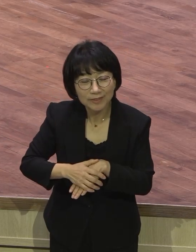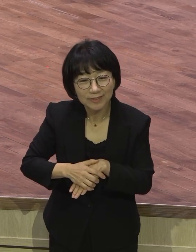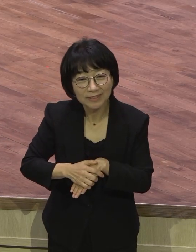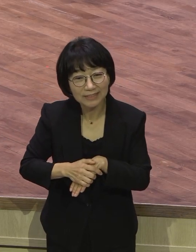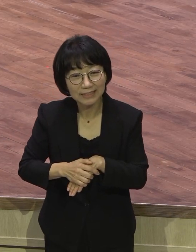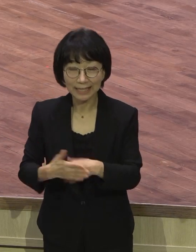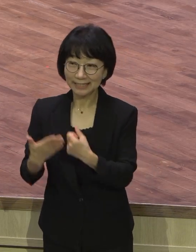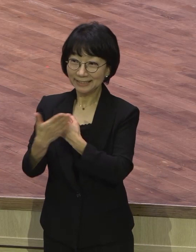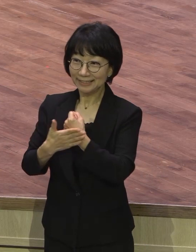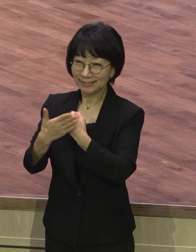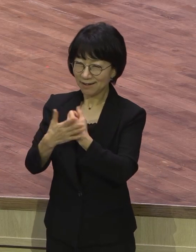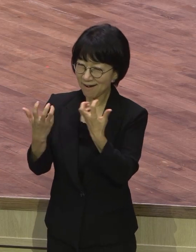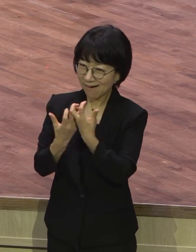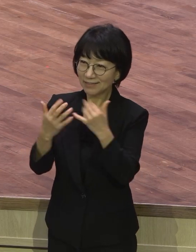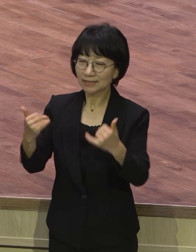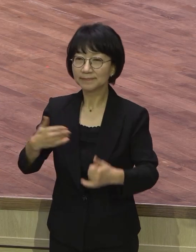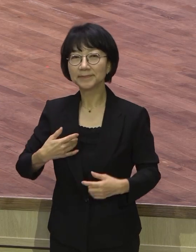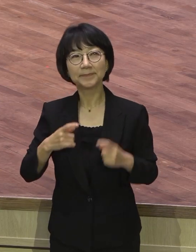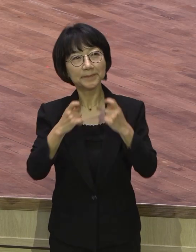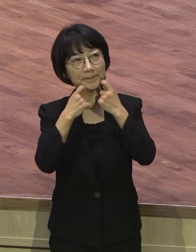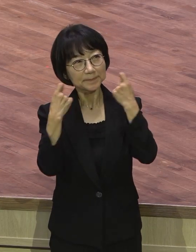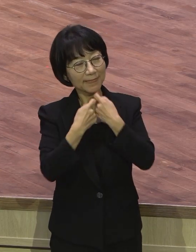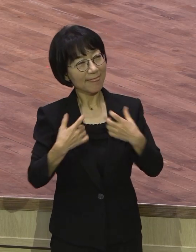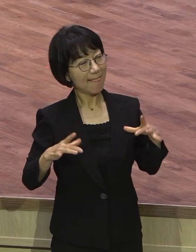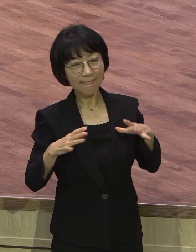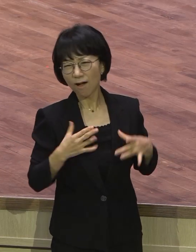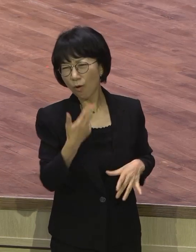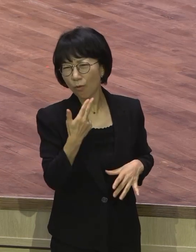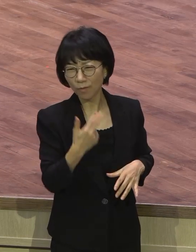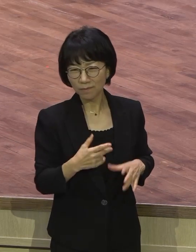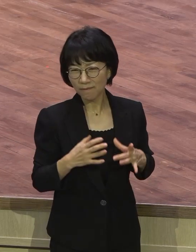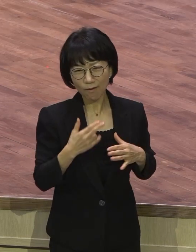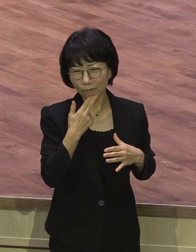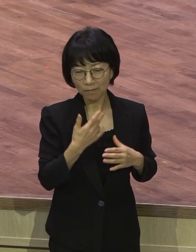사람은 절대 자기 사랑하지 않습니다. 연단 받은 사람은 그래요.